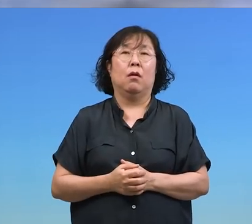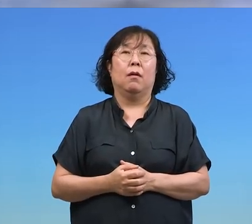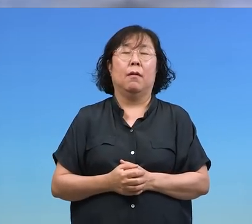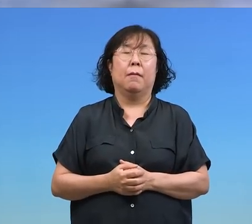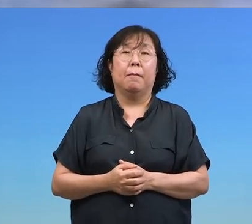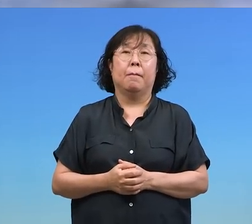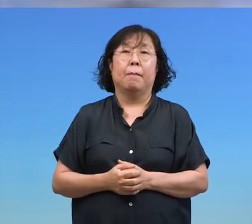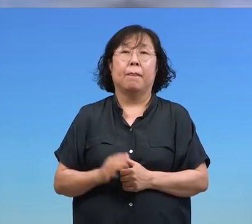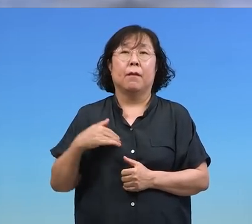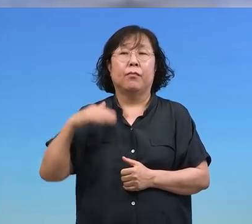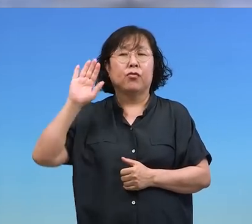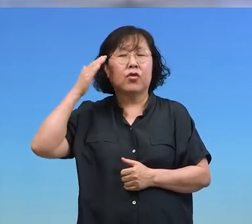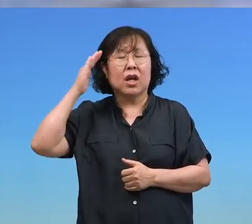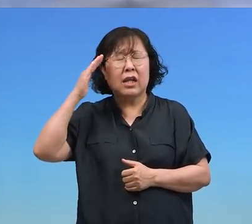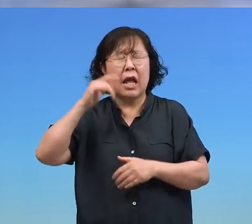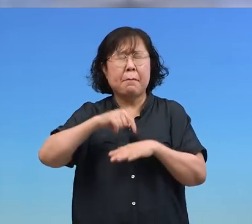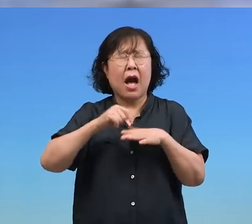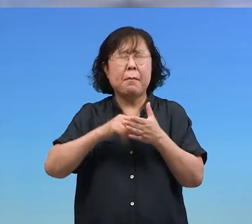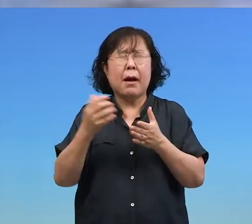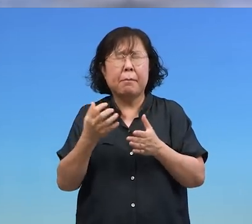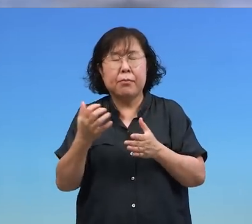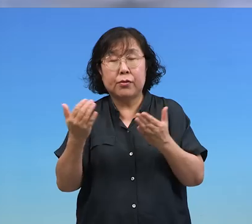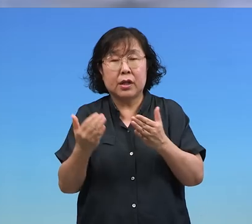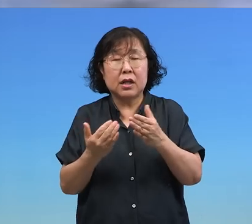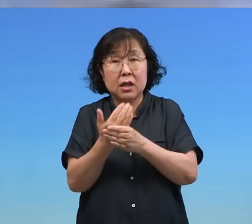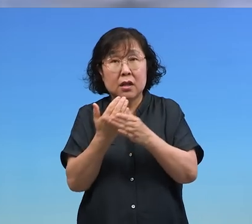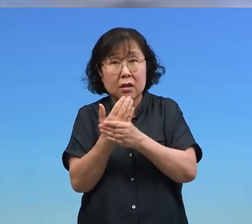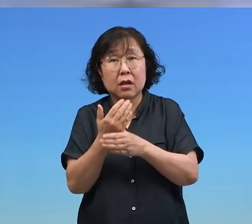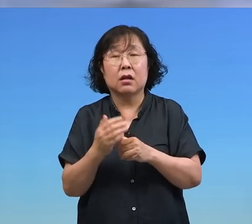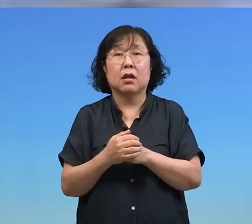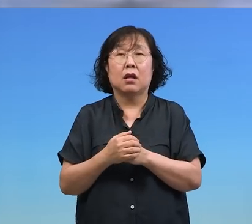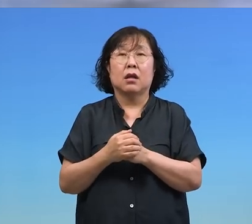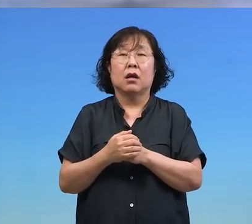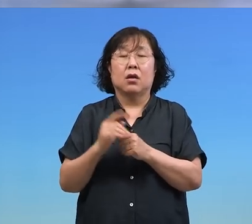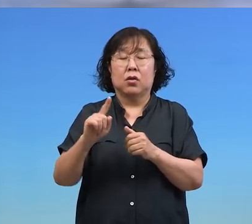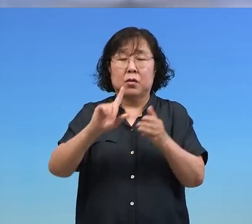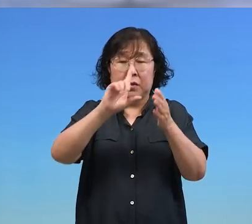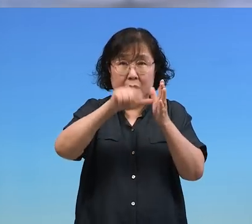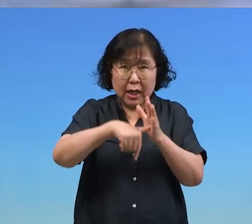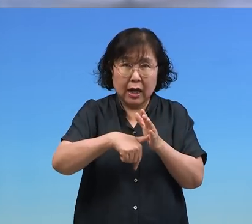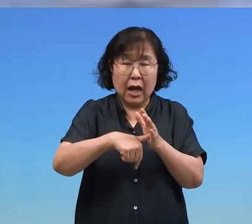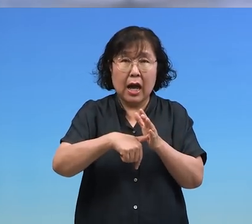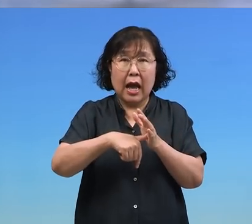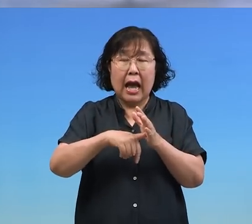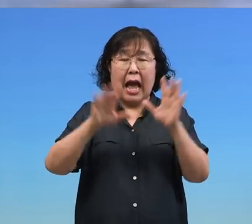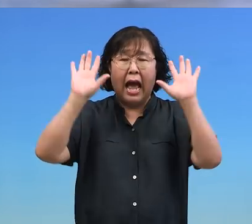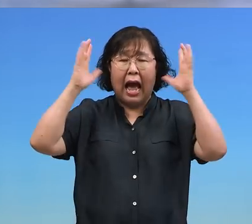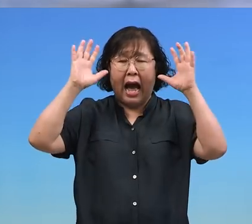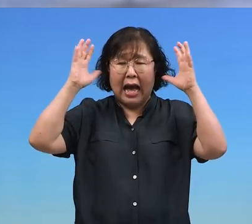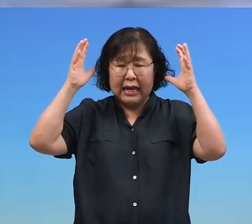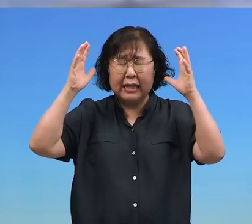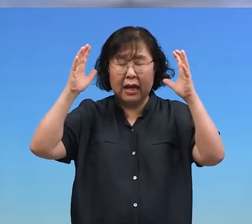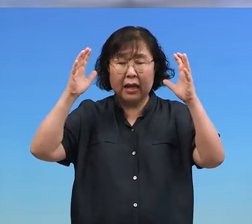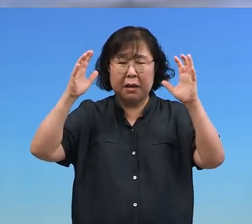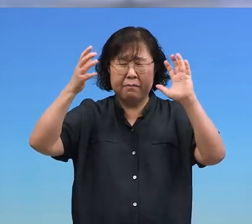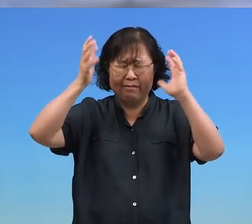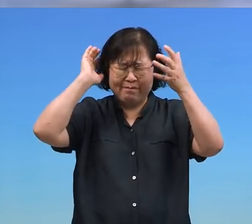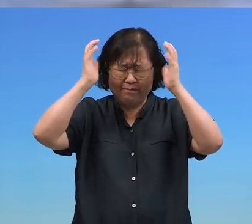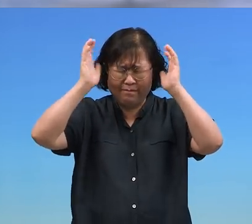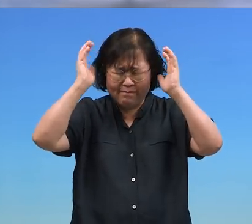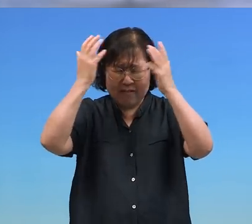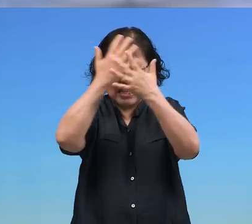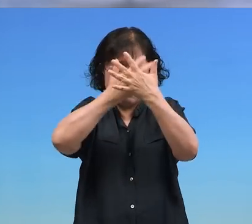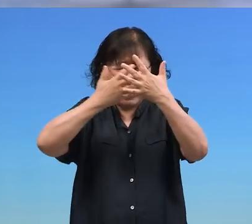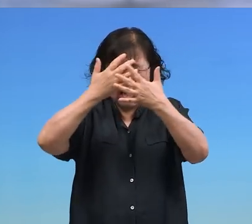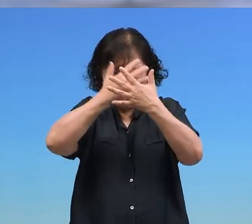저는 최근에 참 마음이 아팠던 게요 이 시대가 지금 참 아이들에게 너무 혼미함을